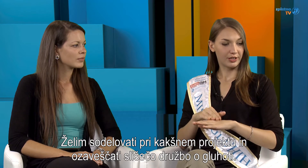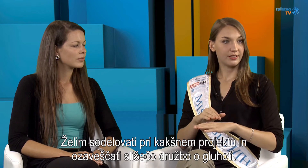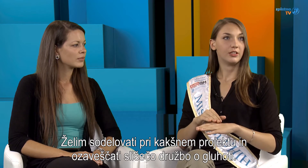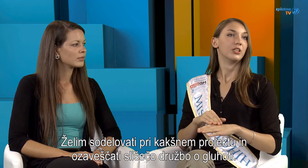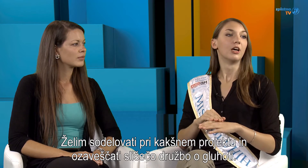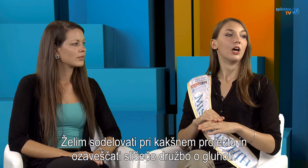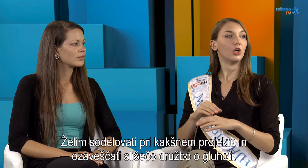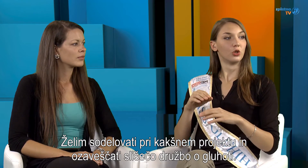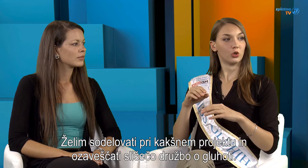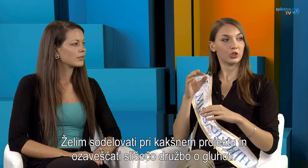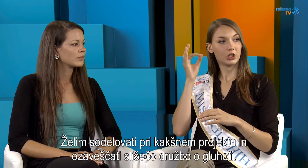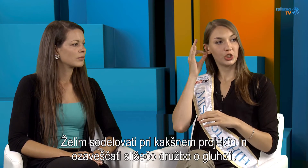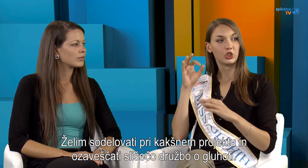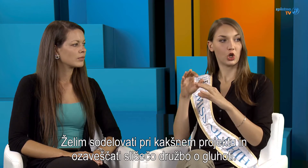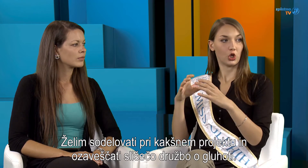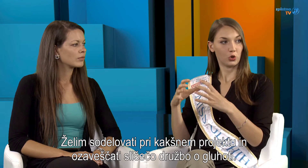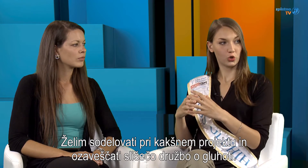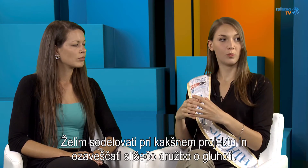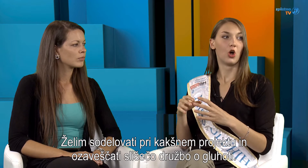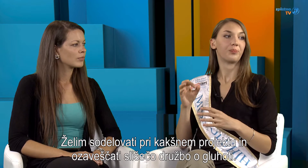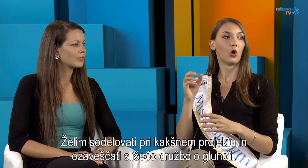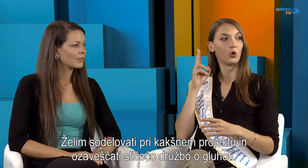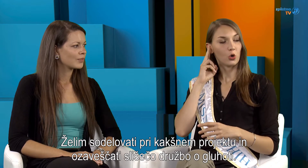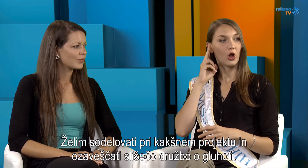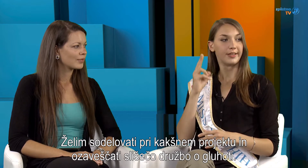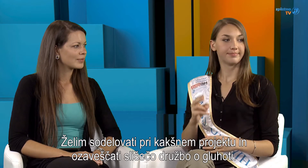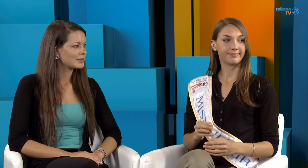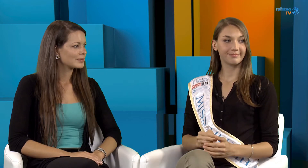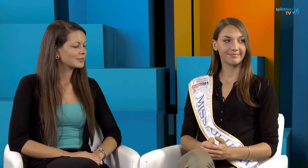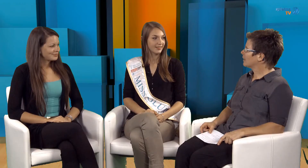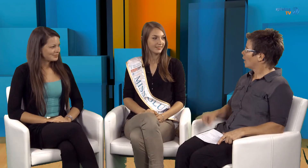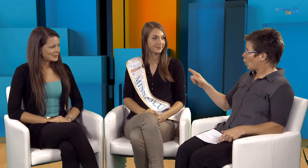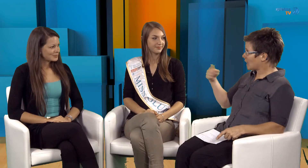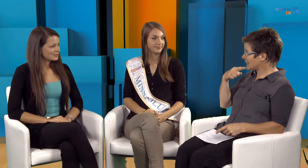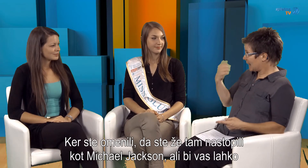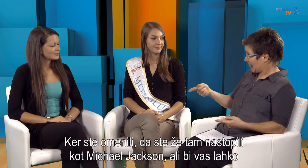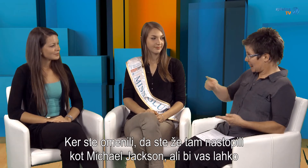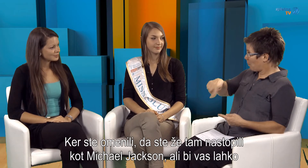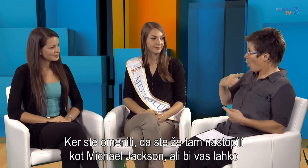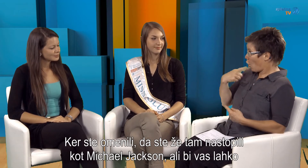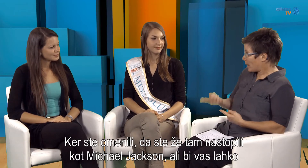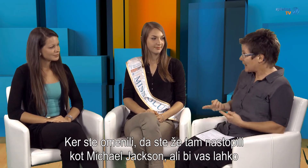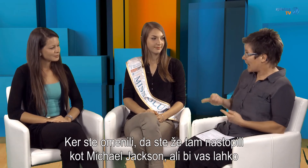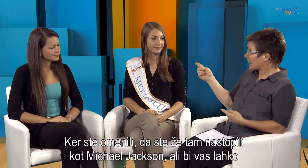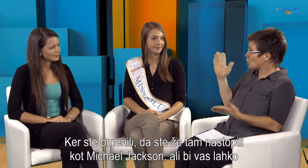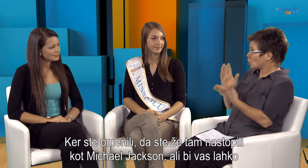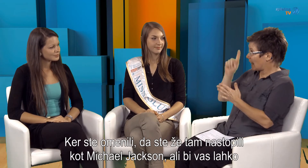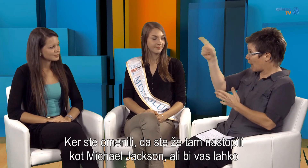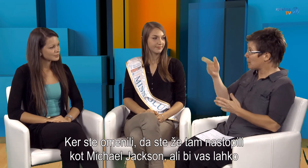ozaveščati slišečo družbo o gluhoti. Ko da si vam obedila, da si da tam, da